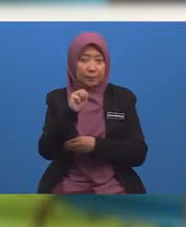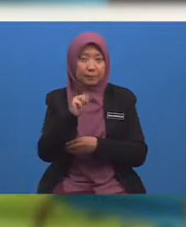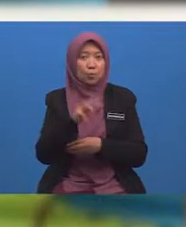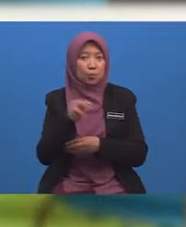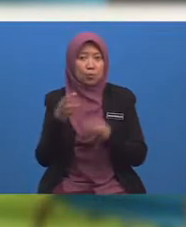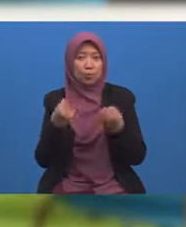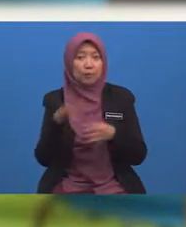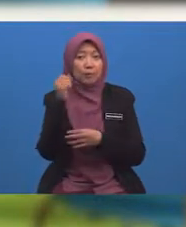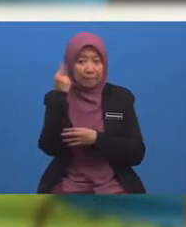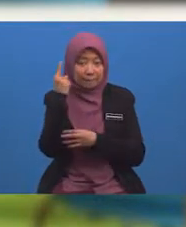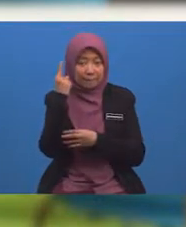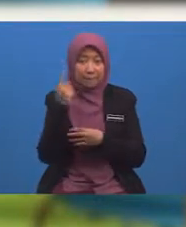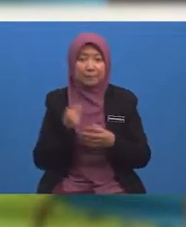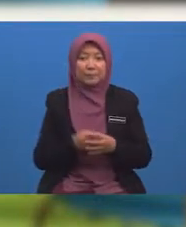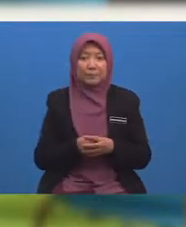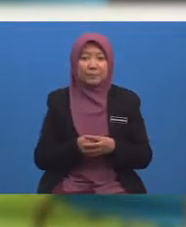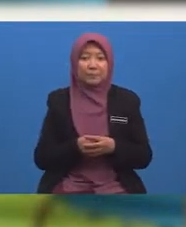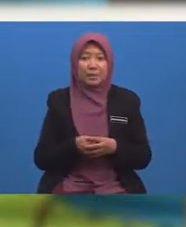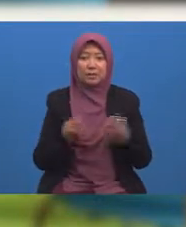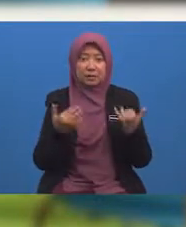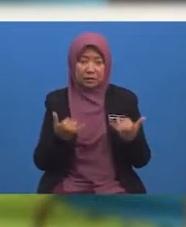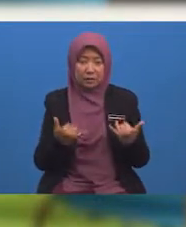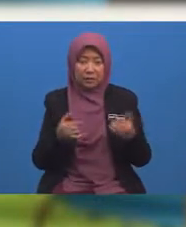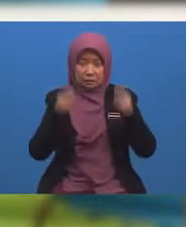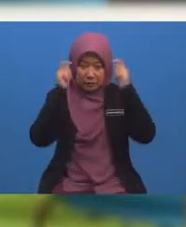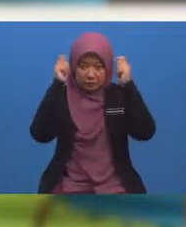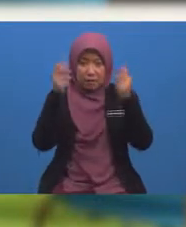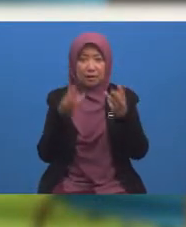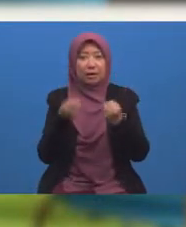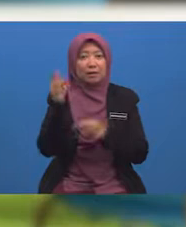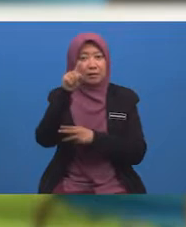sudah faham. Sekarang, Ustazah mahu bertanya.